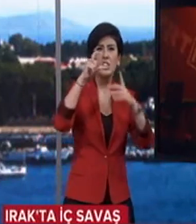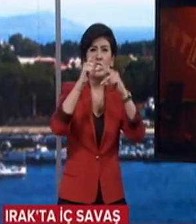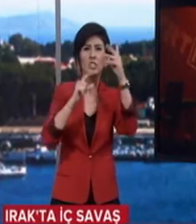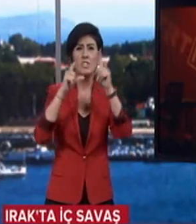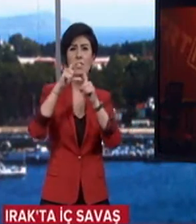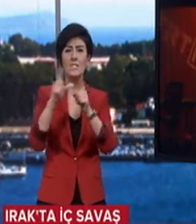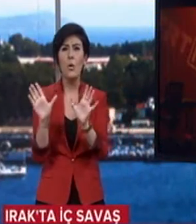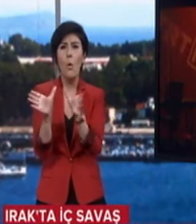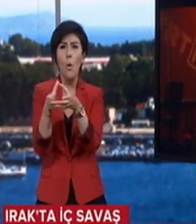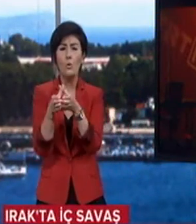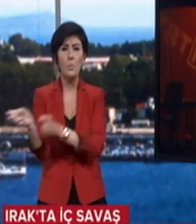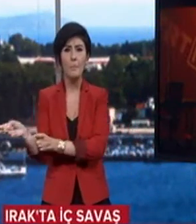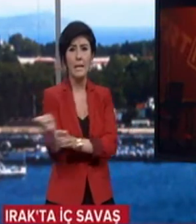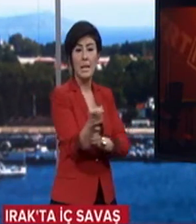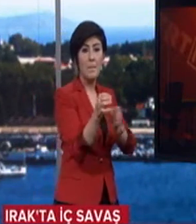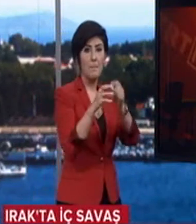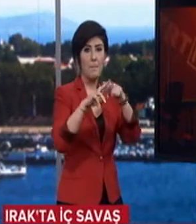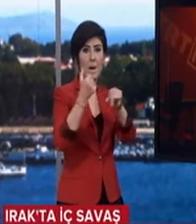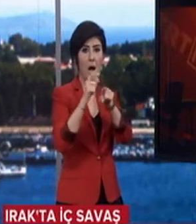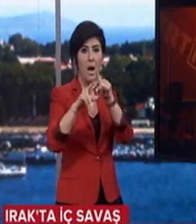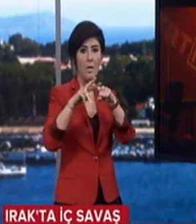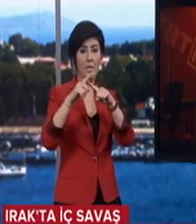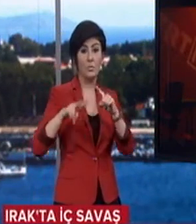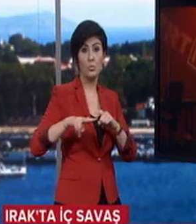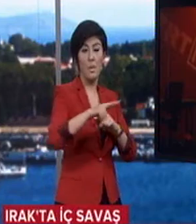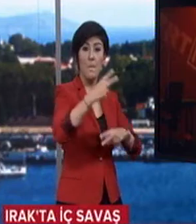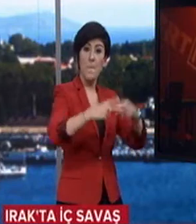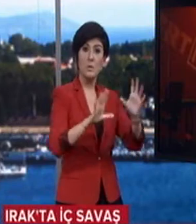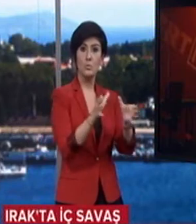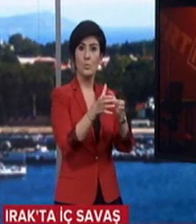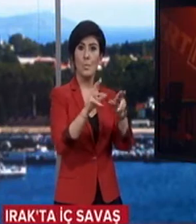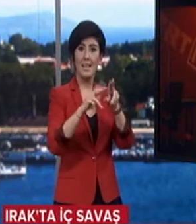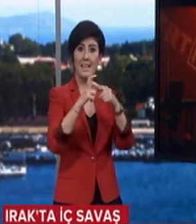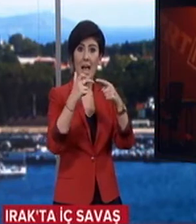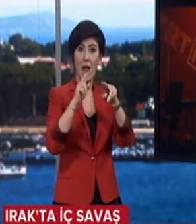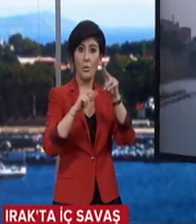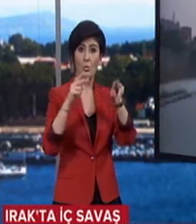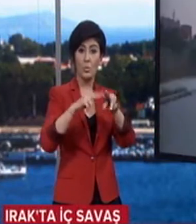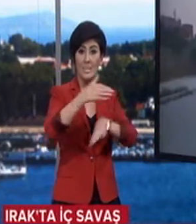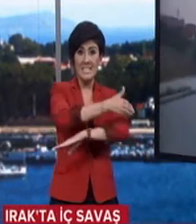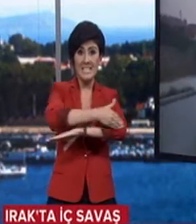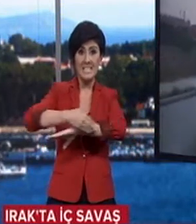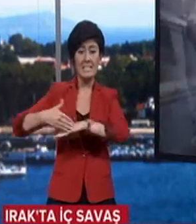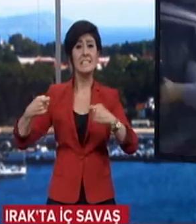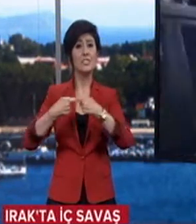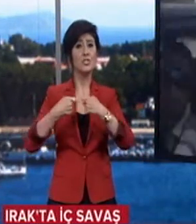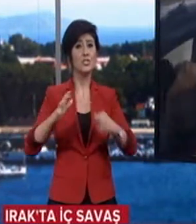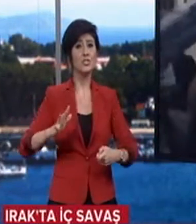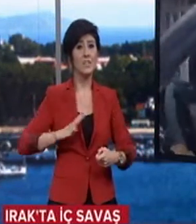IŞİD örgütü militanları Bağdat yolunda. Bazı gruplar Kerkük sınırında peşmergelerle çatışırken diğerleri güneye